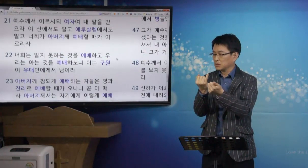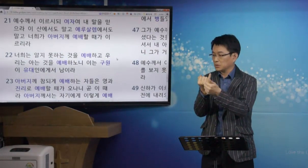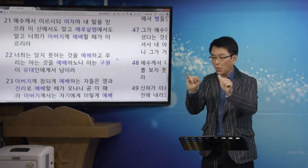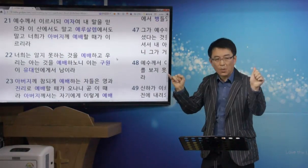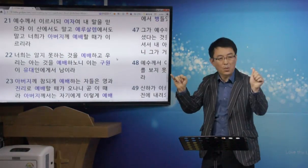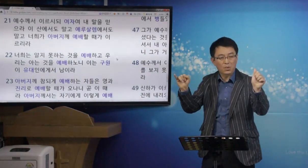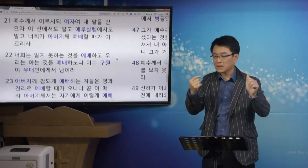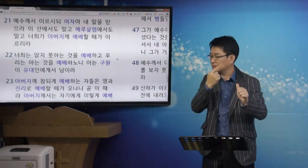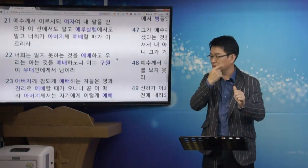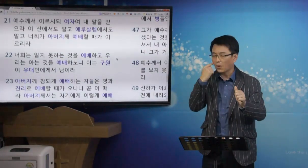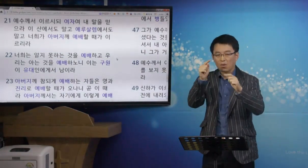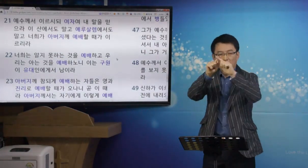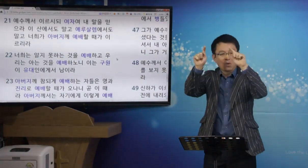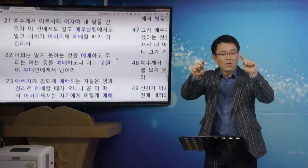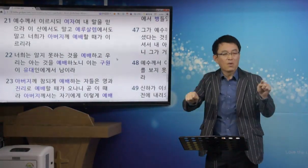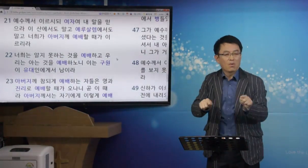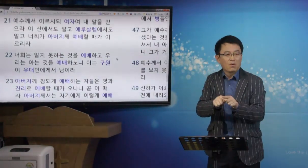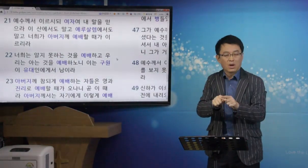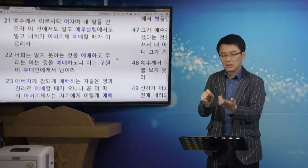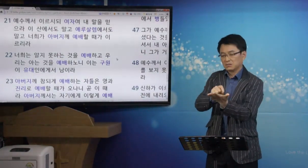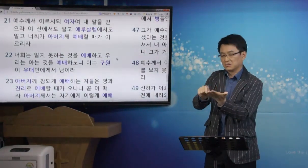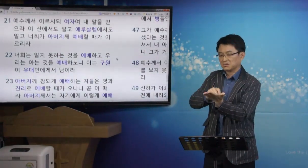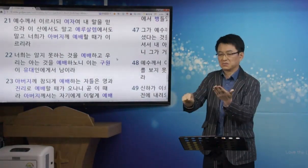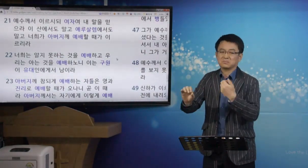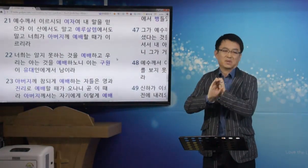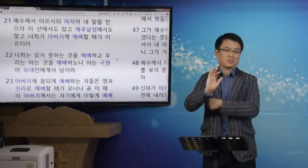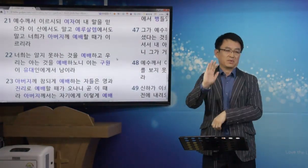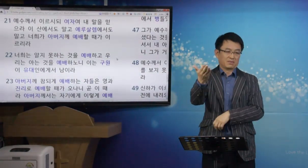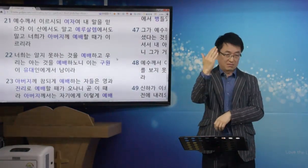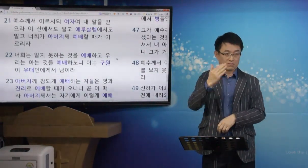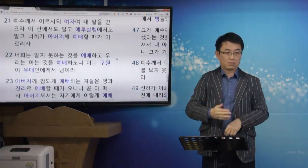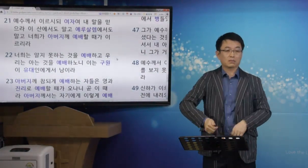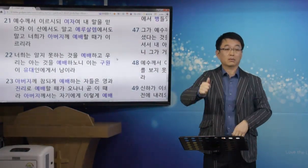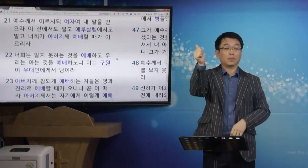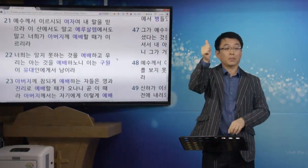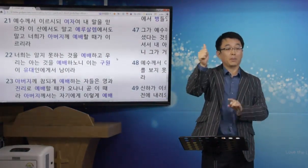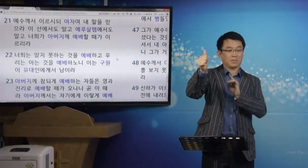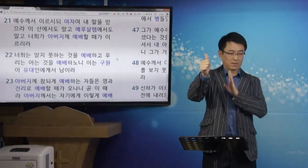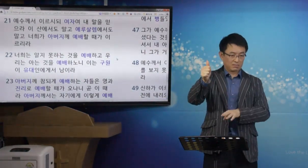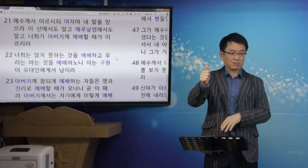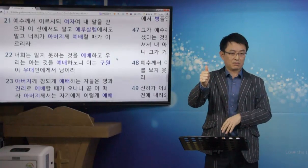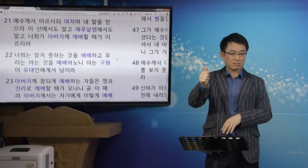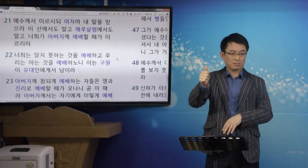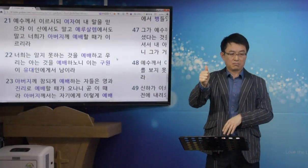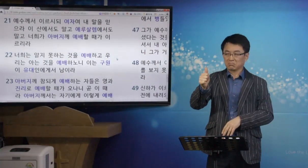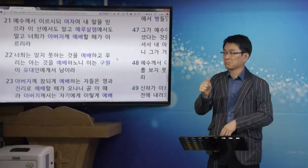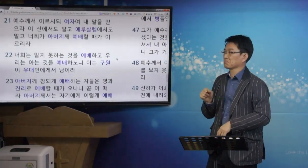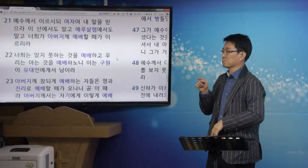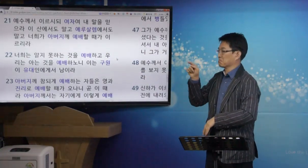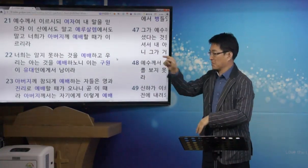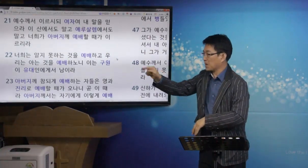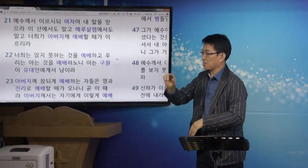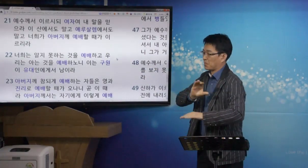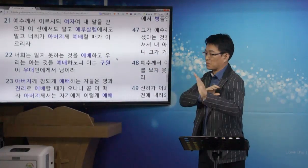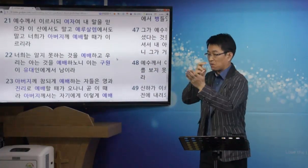그 법에 이혼을 할 때 이혼 증서를 써주면 된다 라고 남자만 가능하게